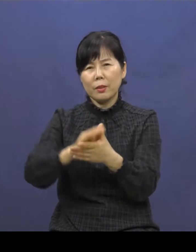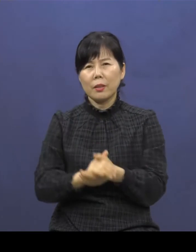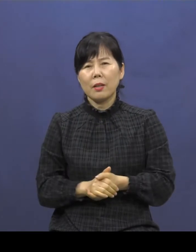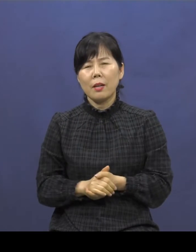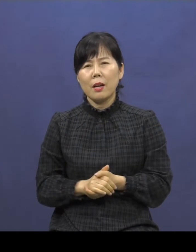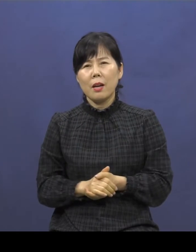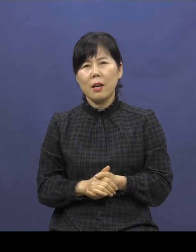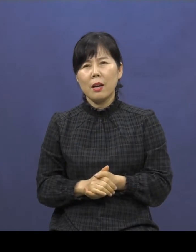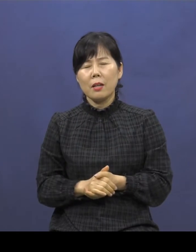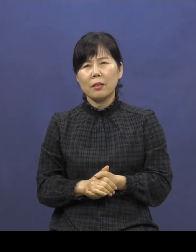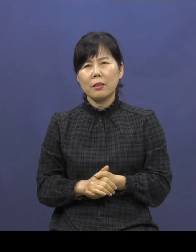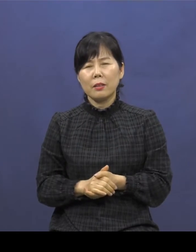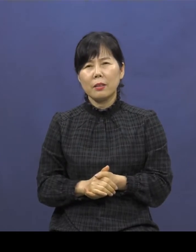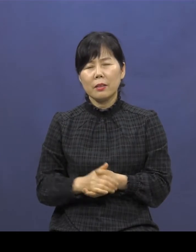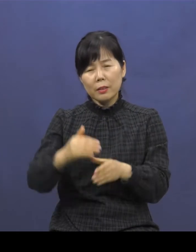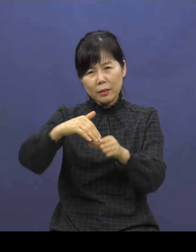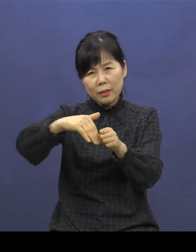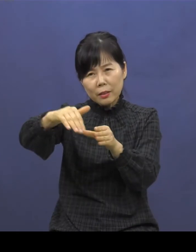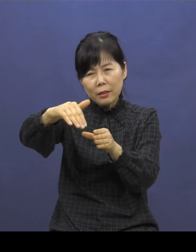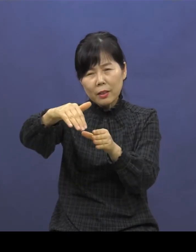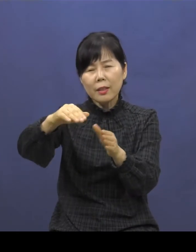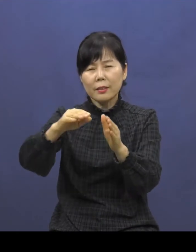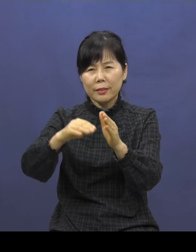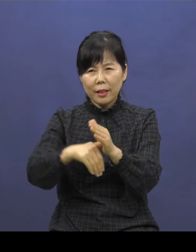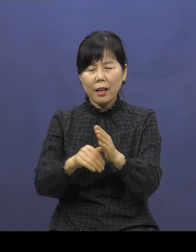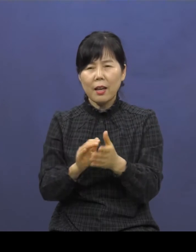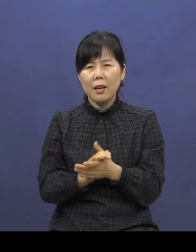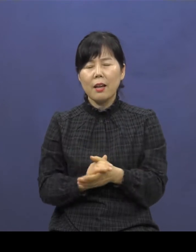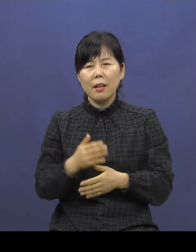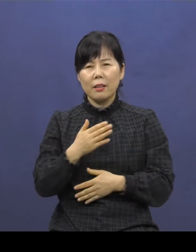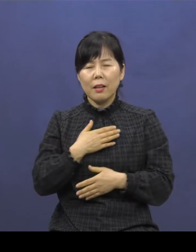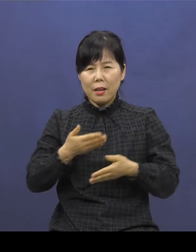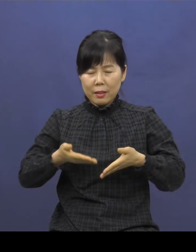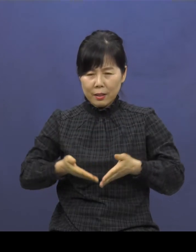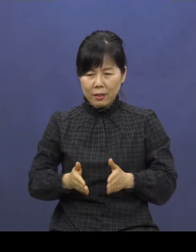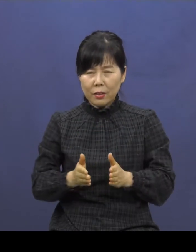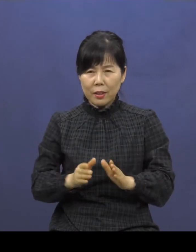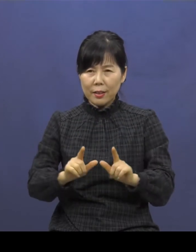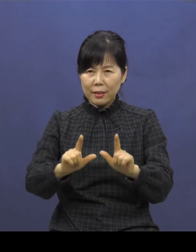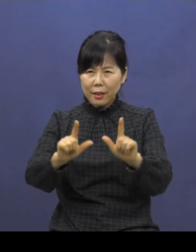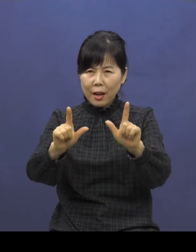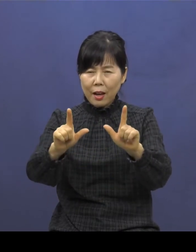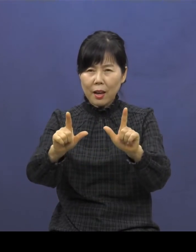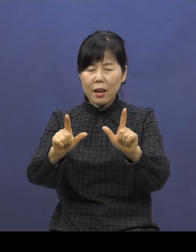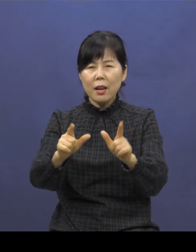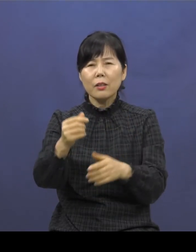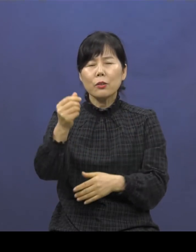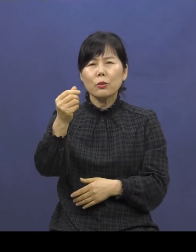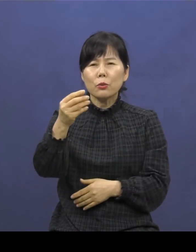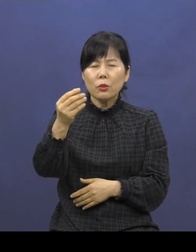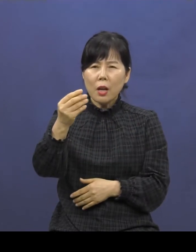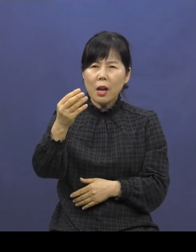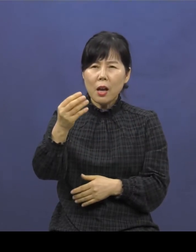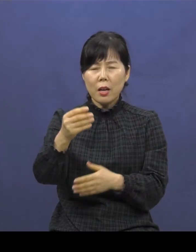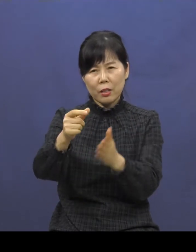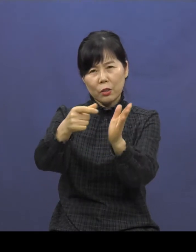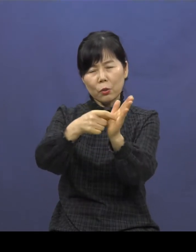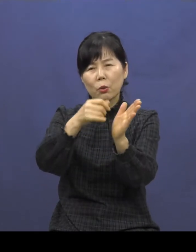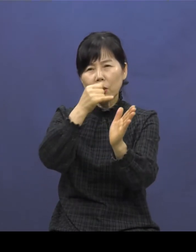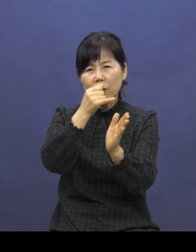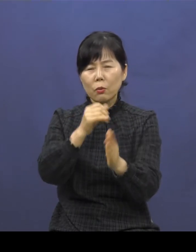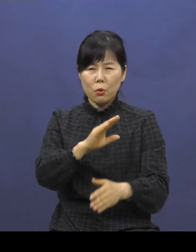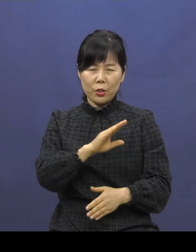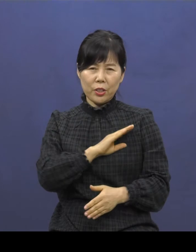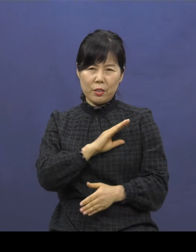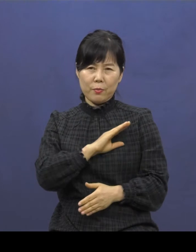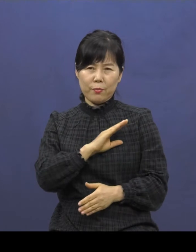입금자란에 출생연도 2자리를 쓰시고 뒤에 그리고 헌금 내용을 기재해 달라는 것. 그래서